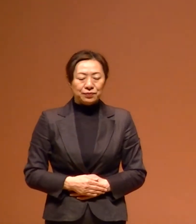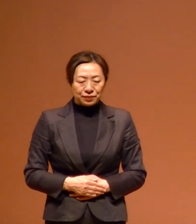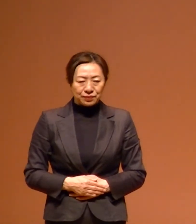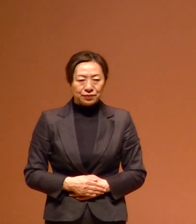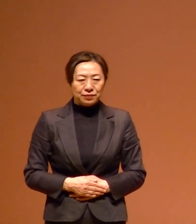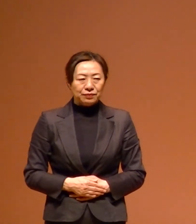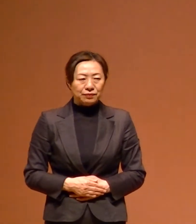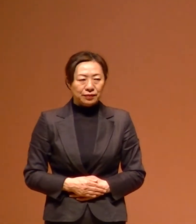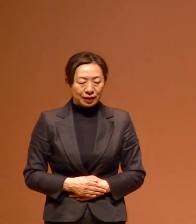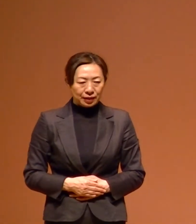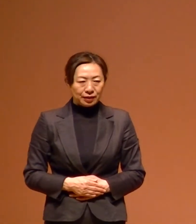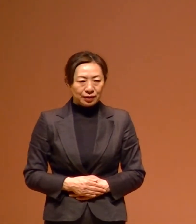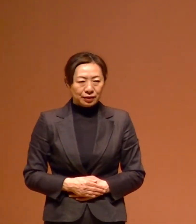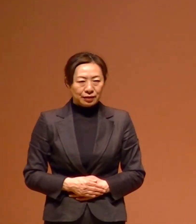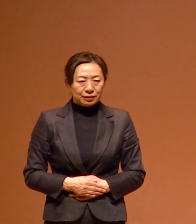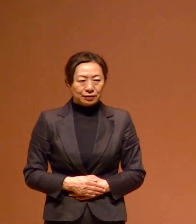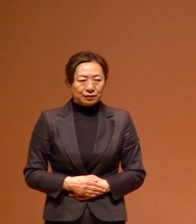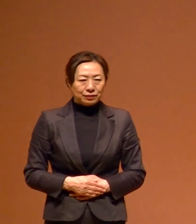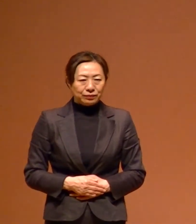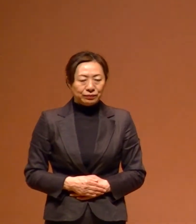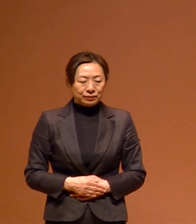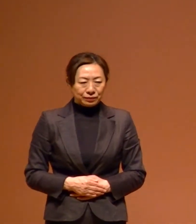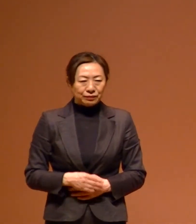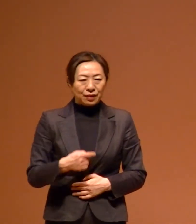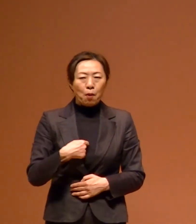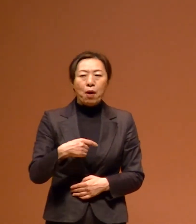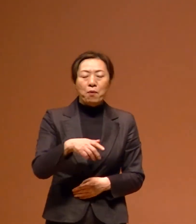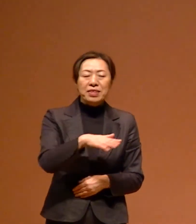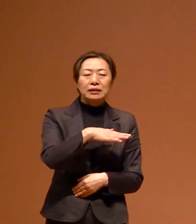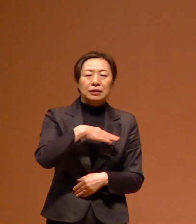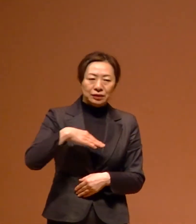まあ、でも、また先生、